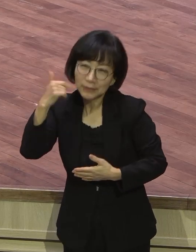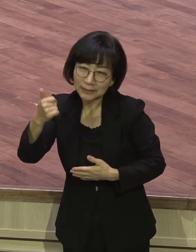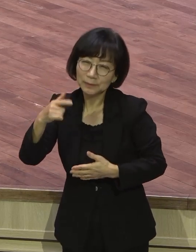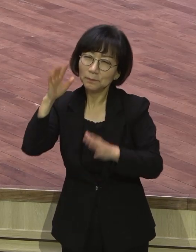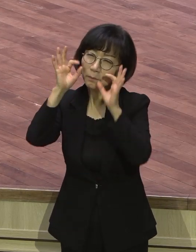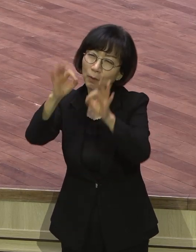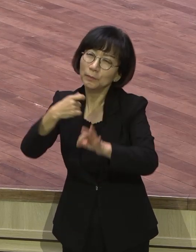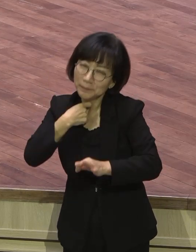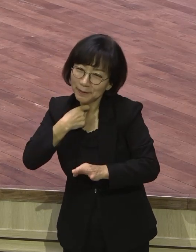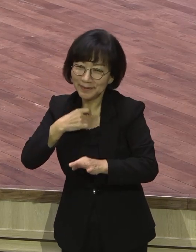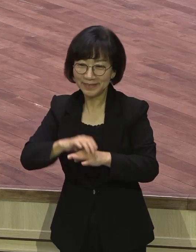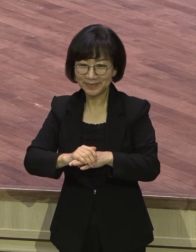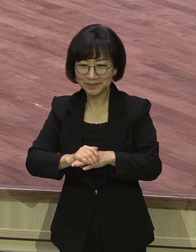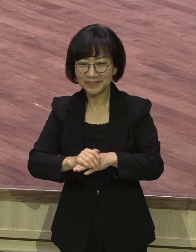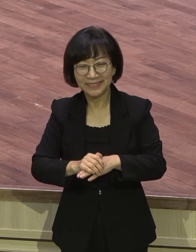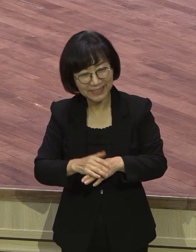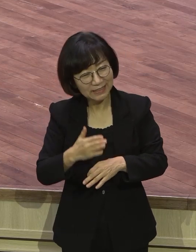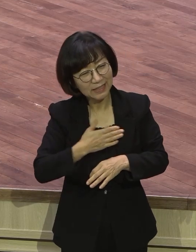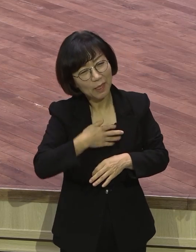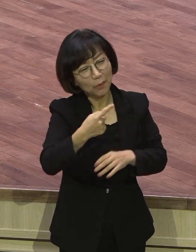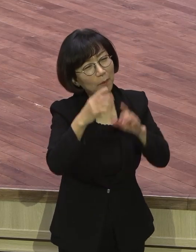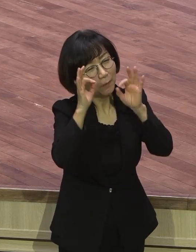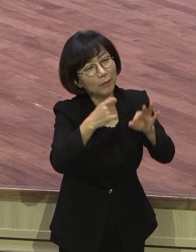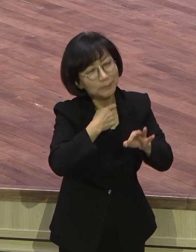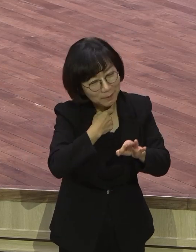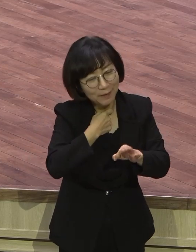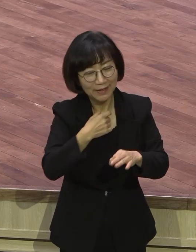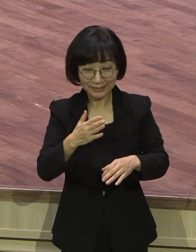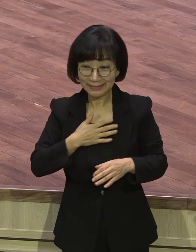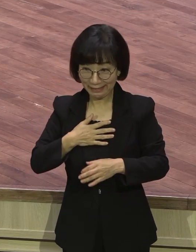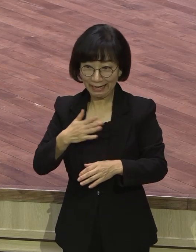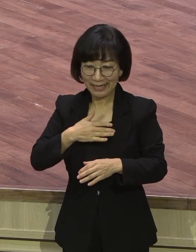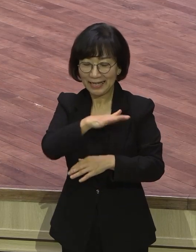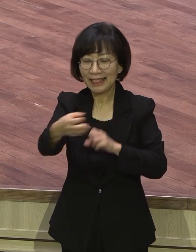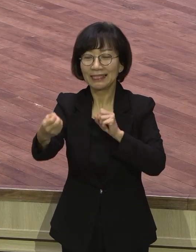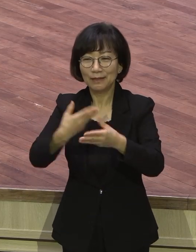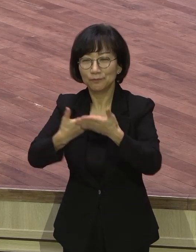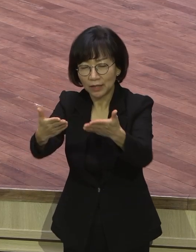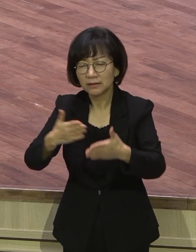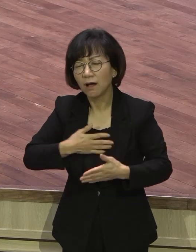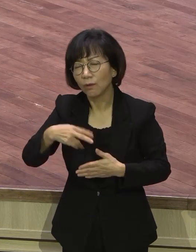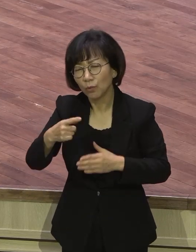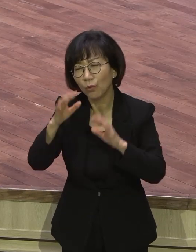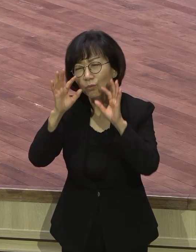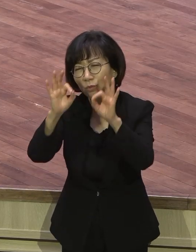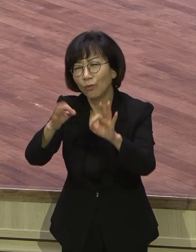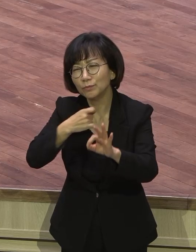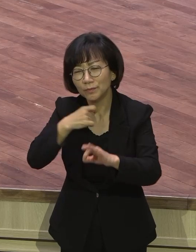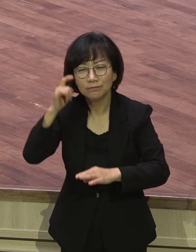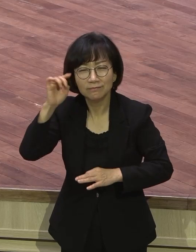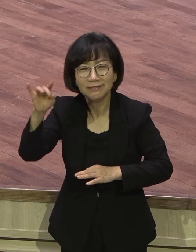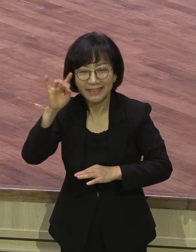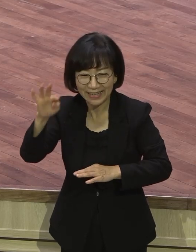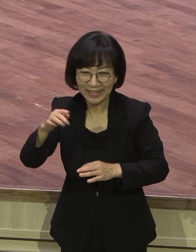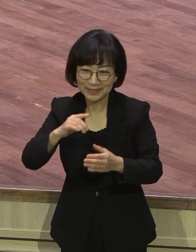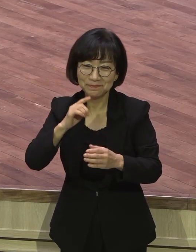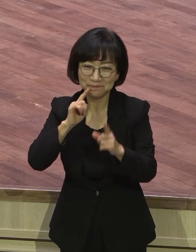있습니다. 저도 보고 싶습니다. 그렇게 화답을 했습니다. 모두 다 그렇게 성도관에 서로